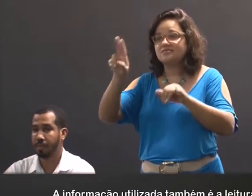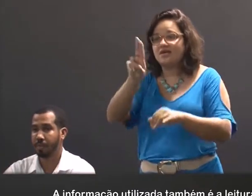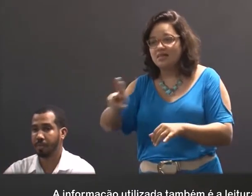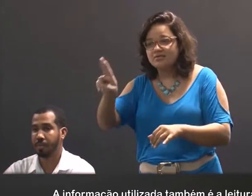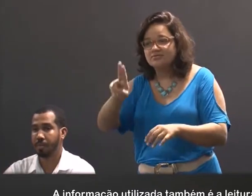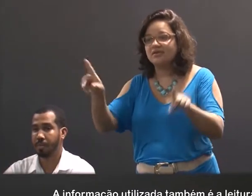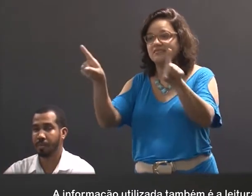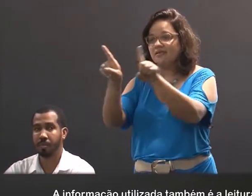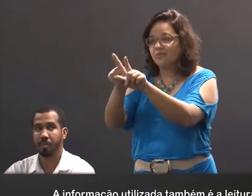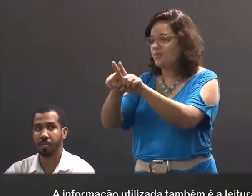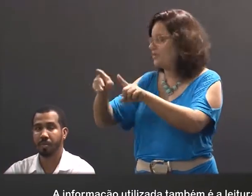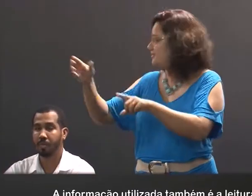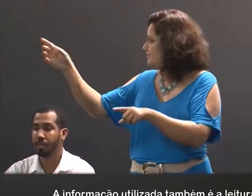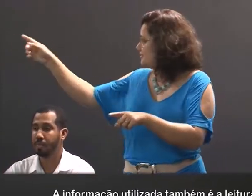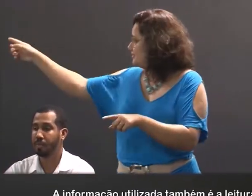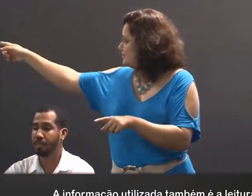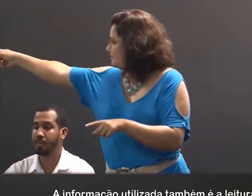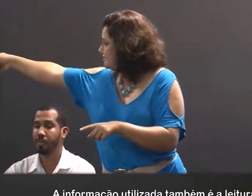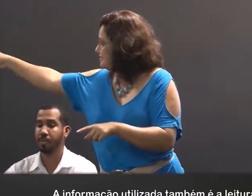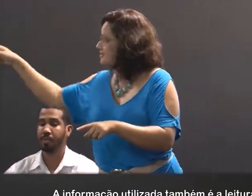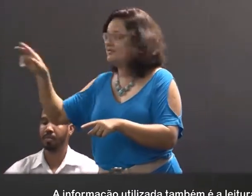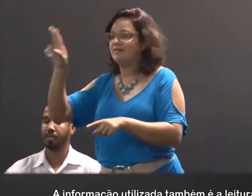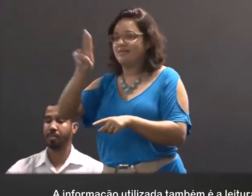A informação utilizada também